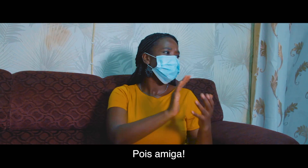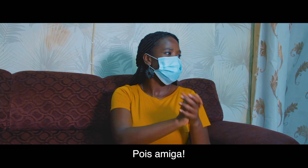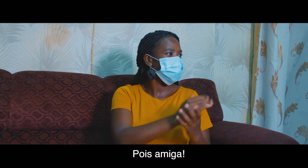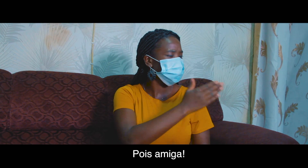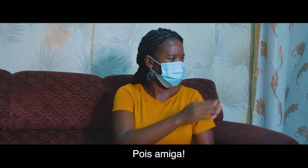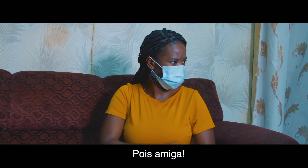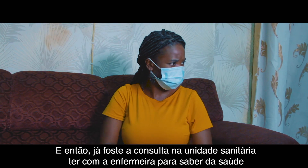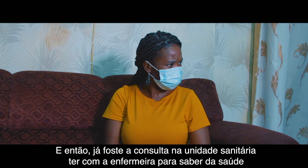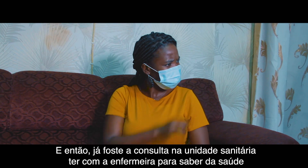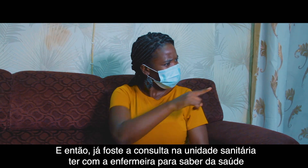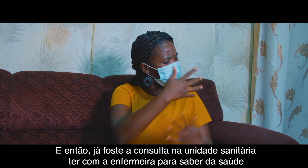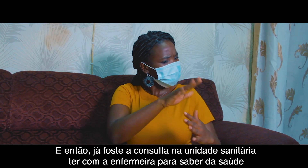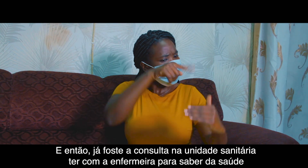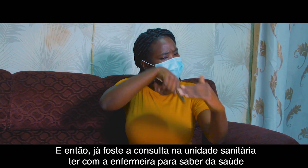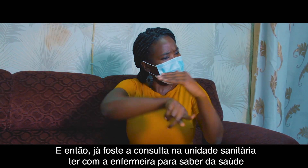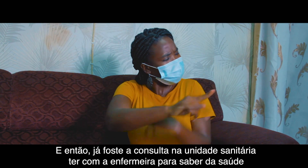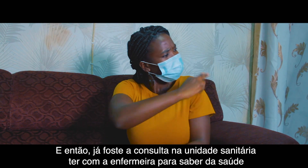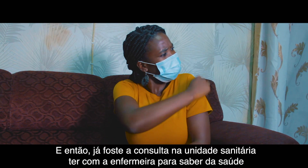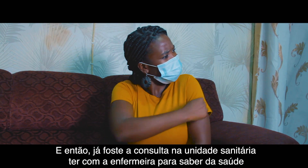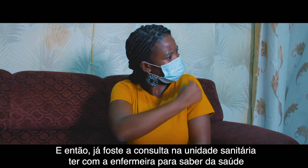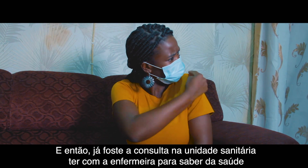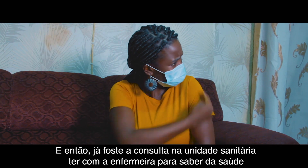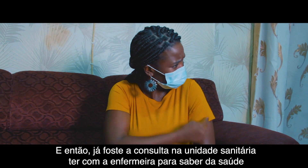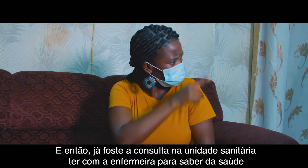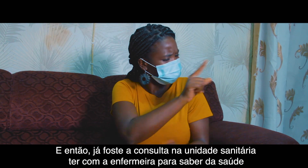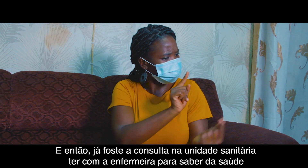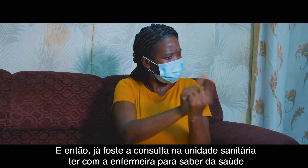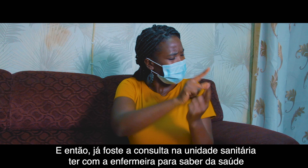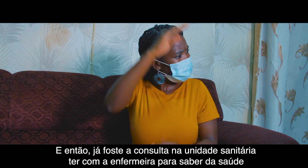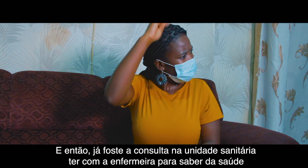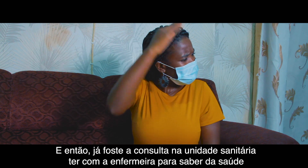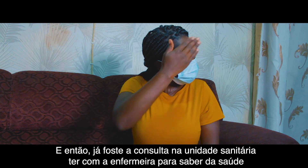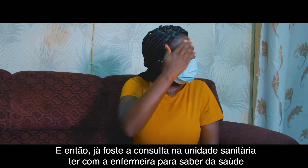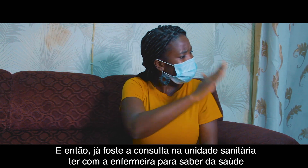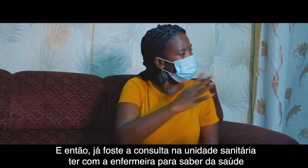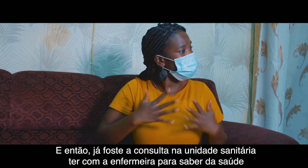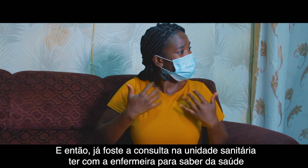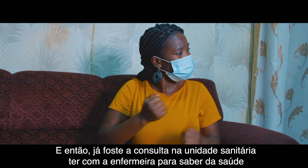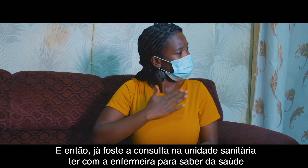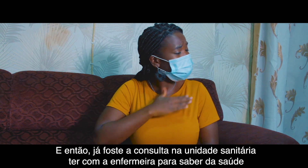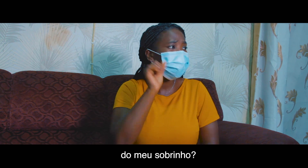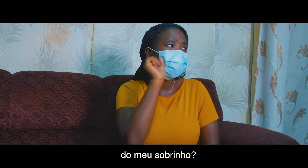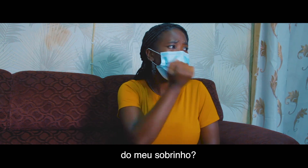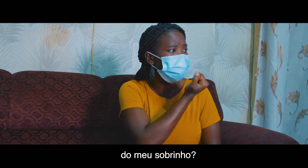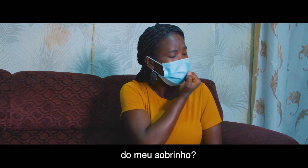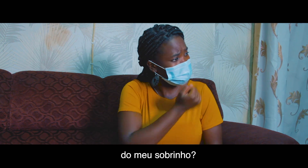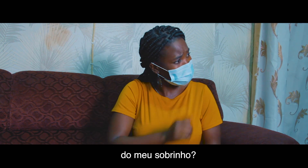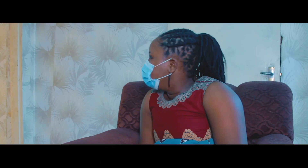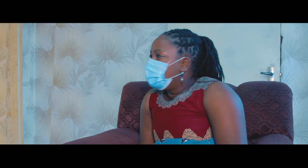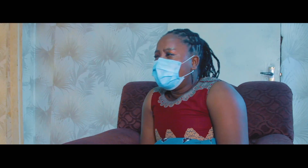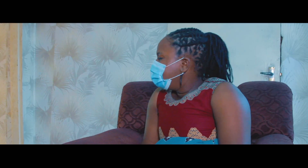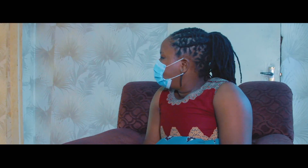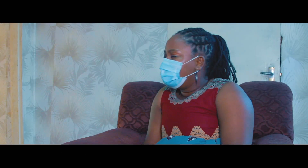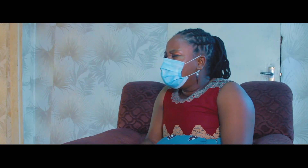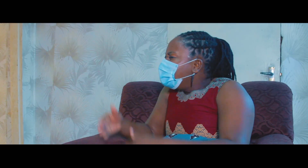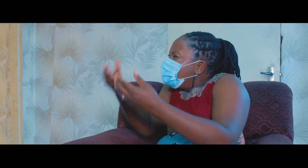Pois, amiga. E então, já foste à consulta na unidade sanitária ter com a enfermeira para saber da saúde do meu sobrinho?